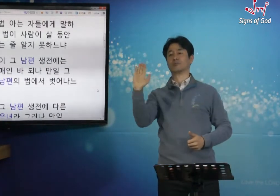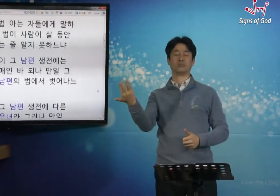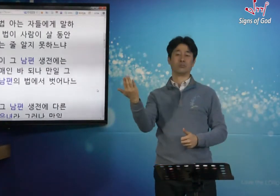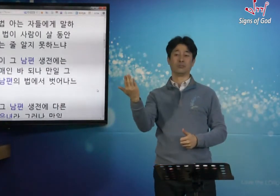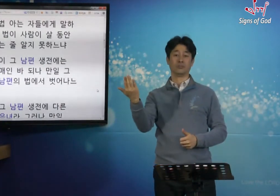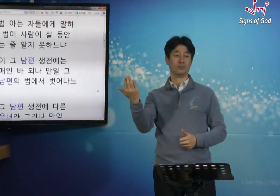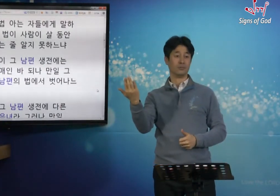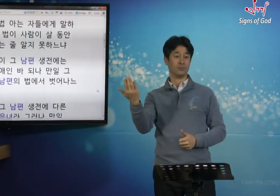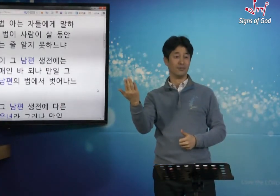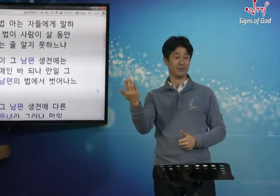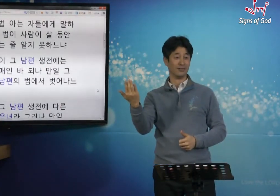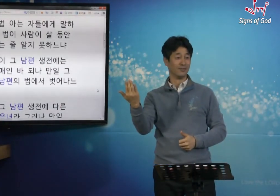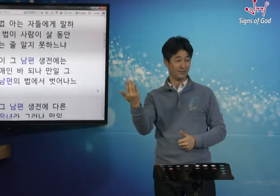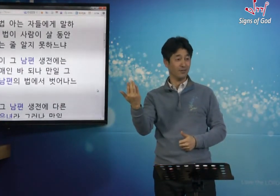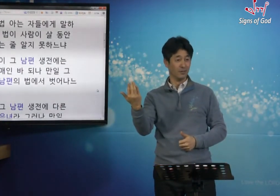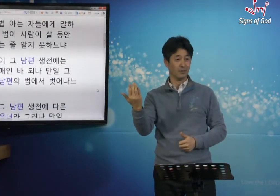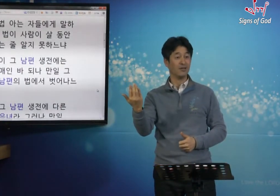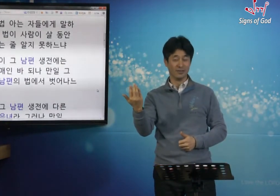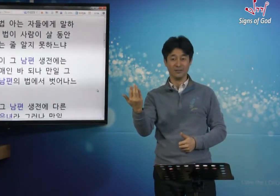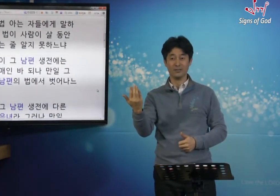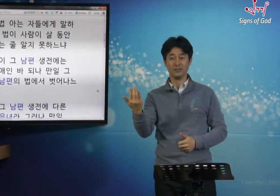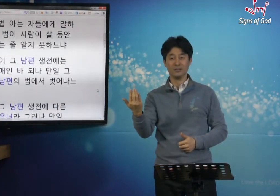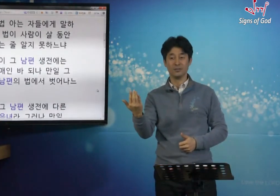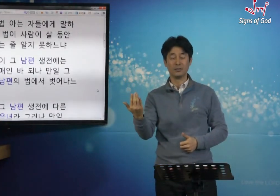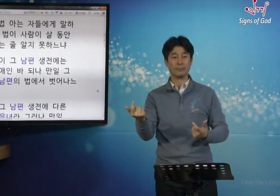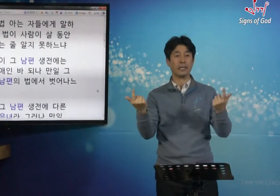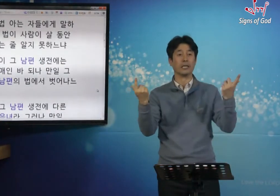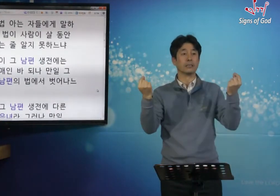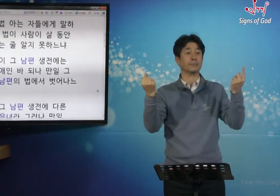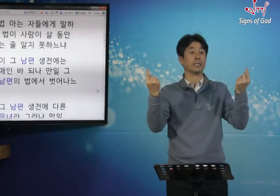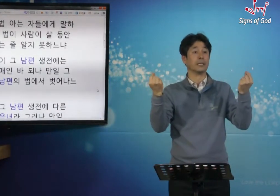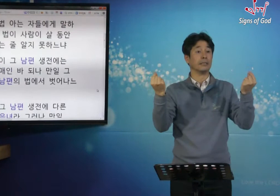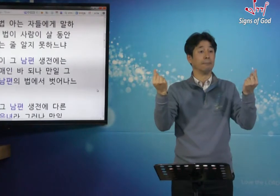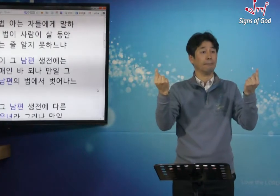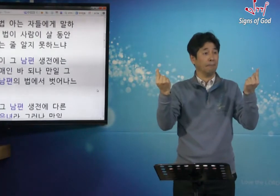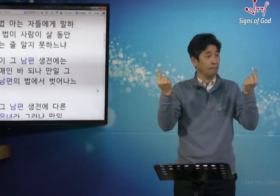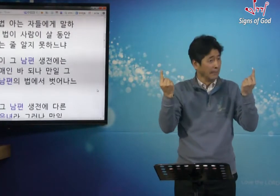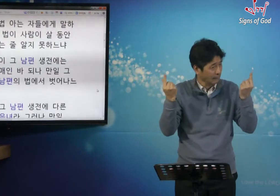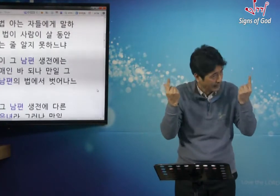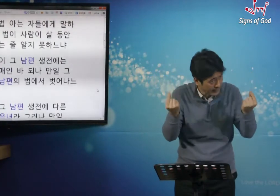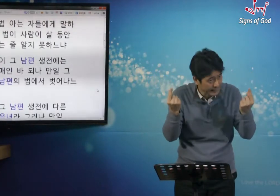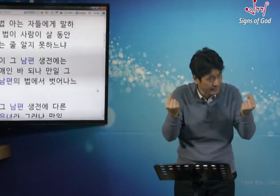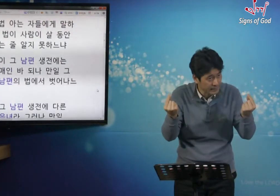오지 못하고 감히 그를 잡아갈 수 없다라는 것이죠. 이와 마찬가지입니다.